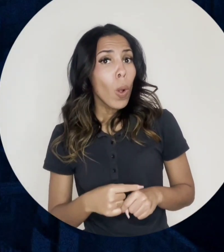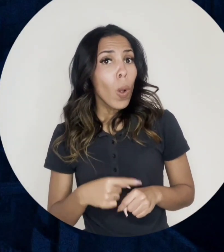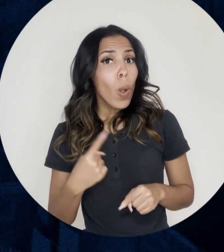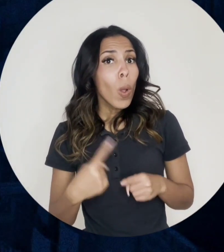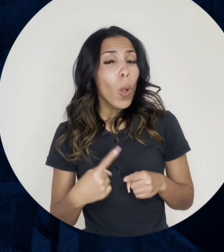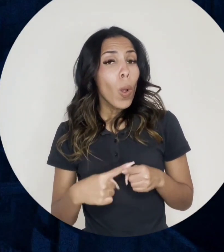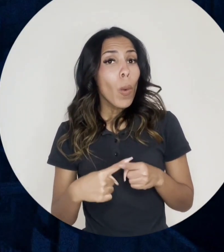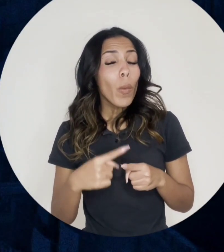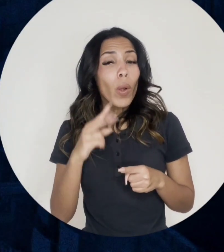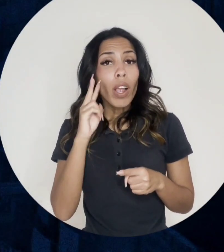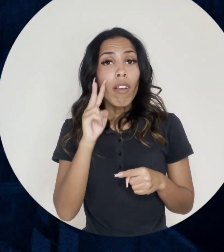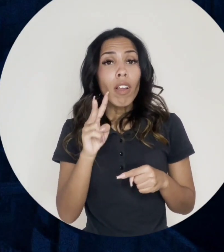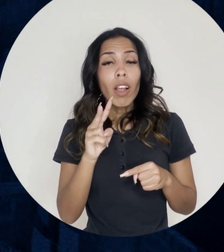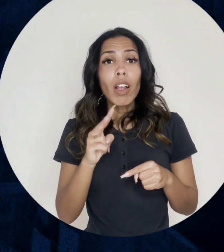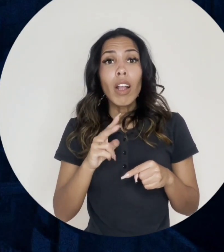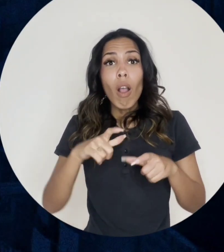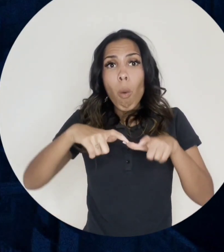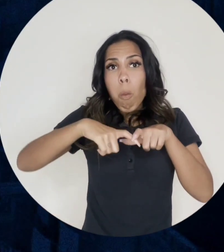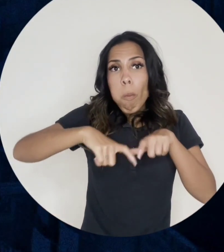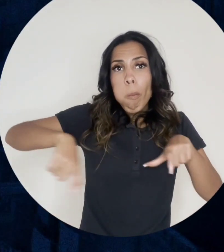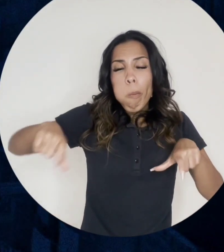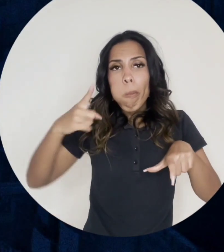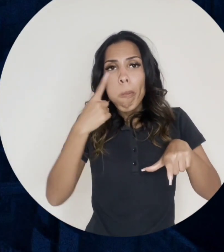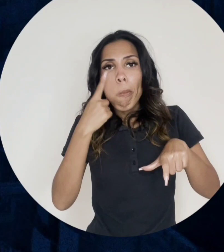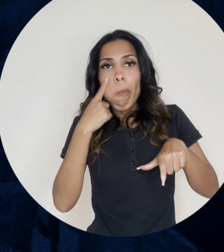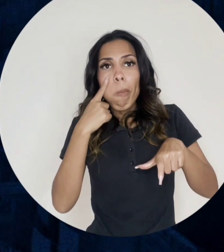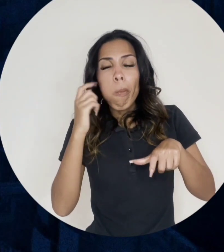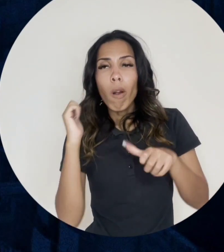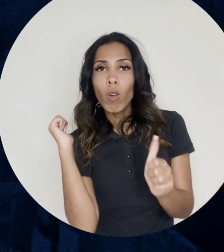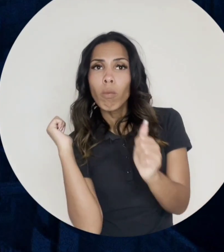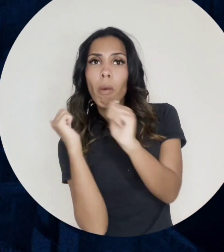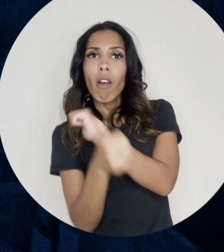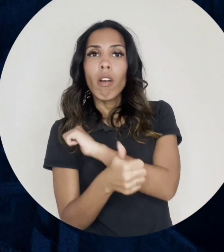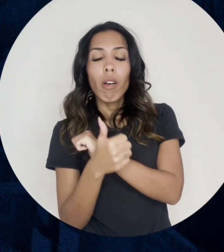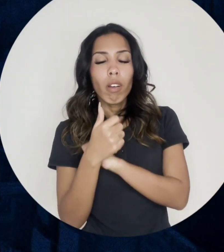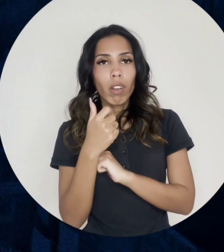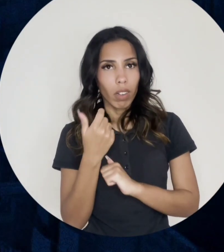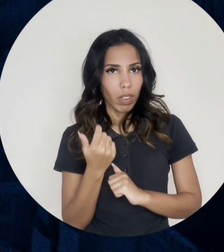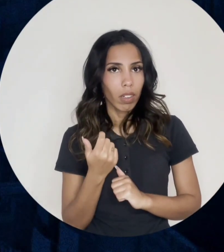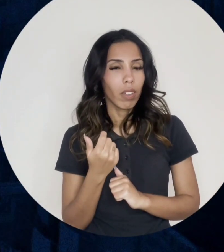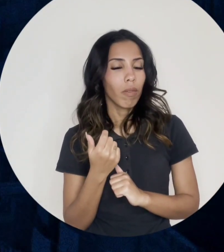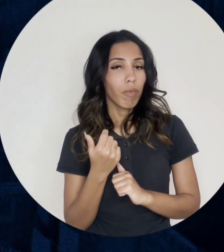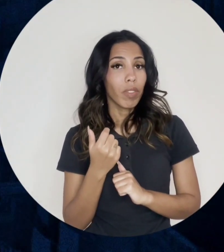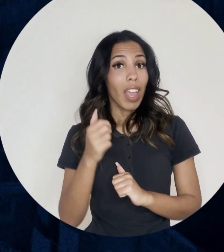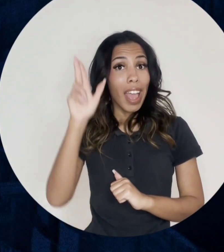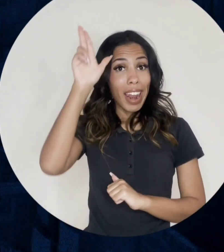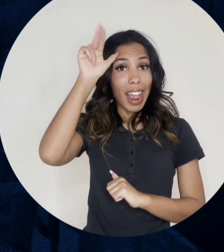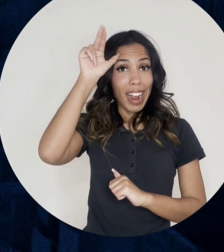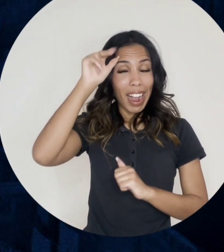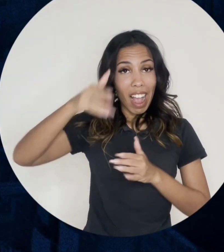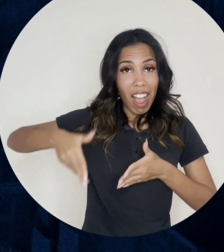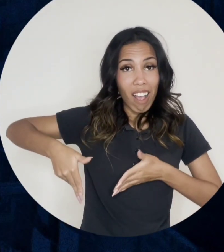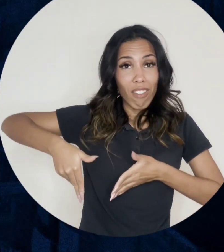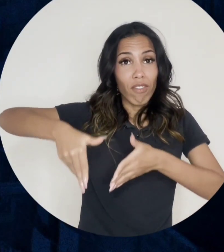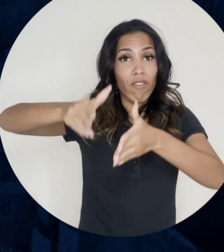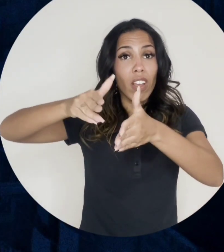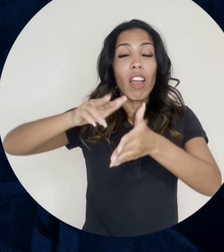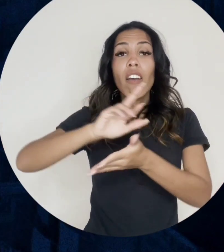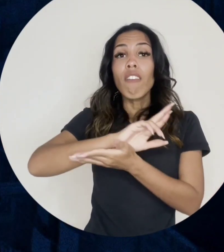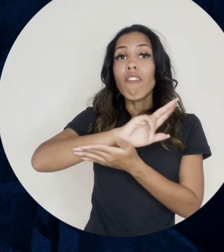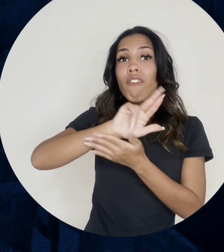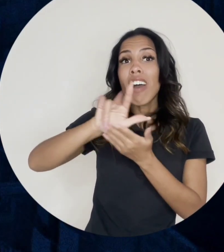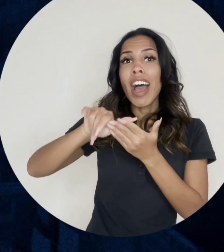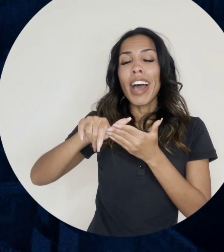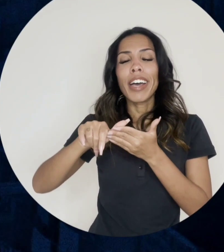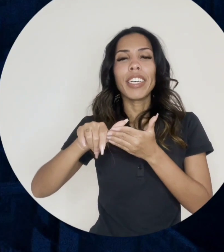as corridas. Aquilo ali era um varandão, o pessoal que construiu. E na Estrada da Gávea tinha vários